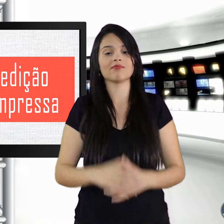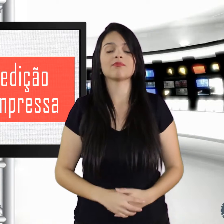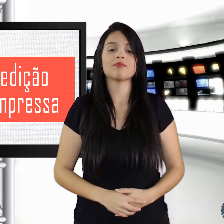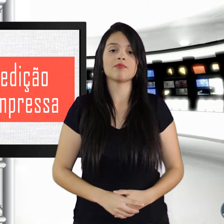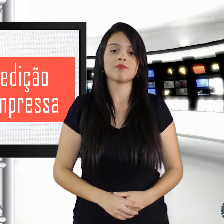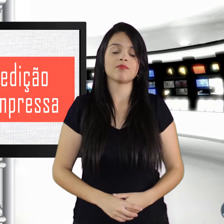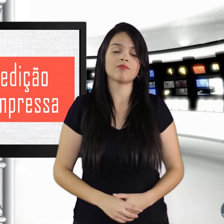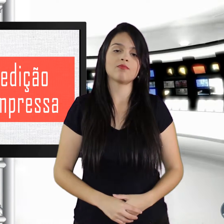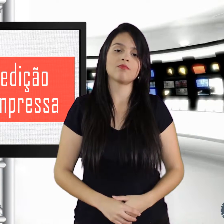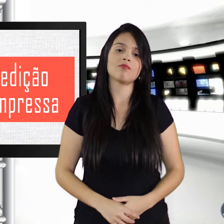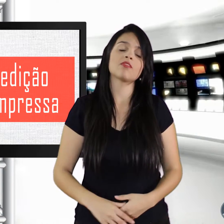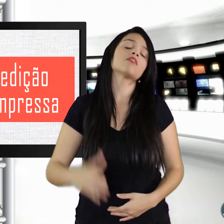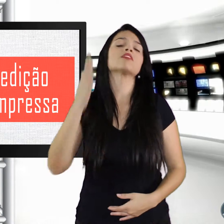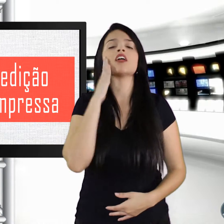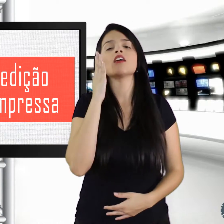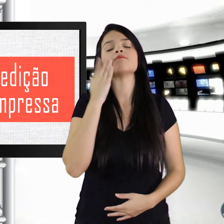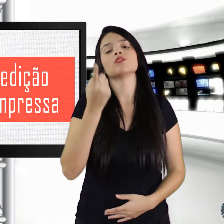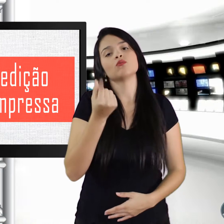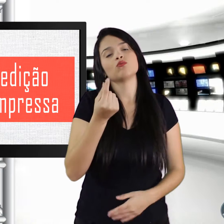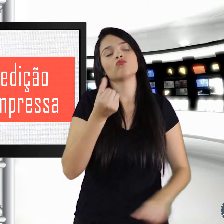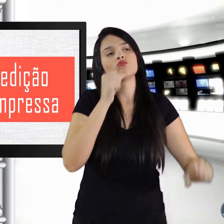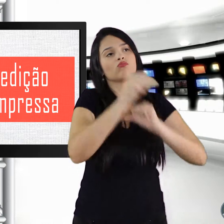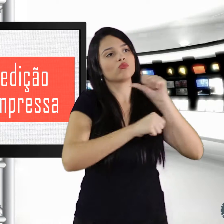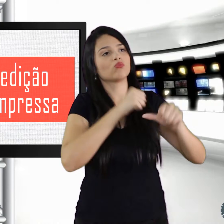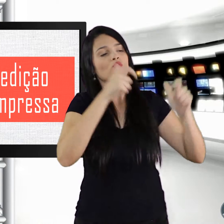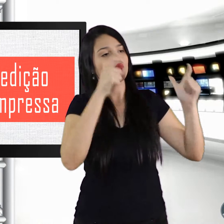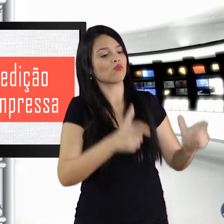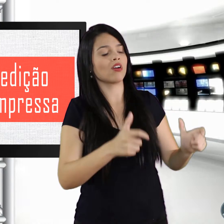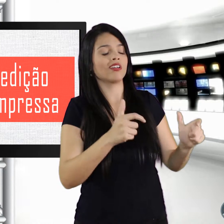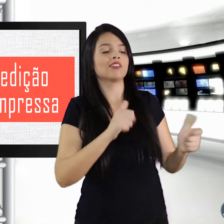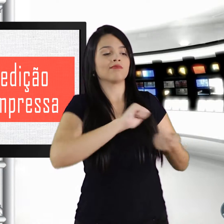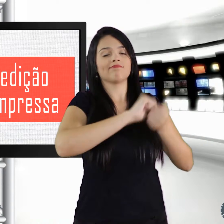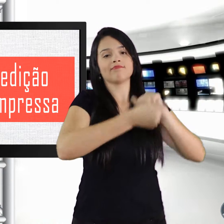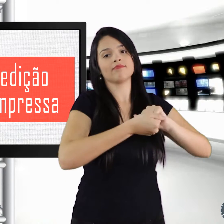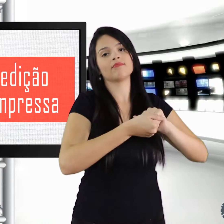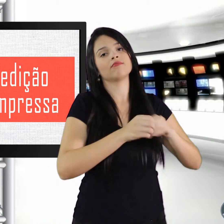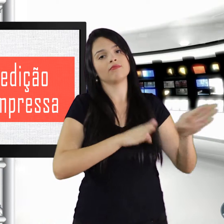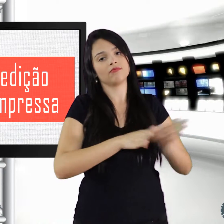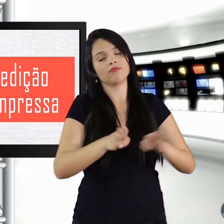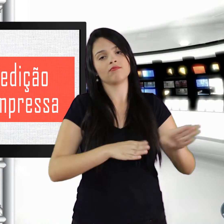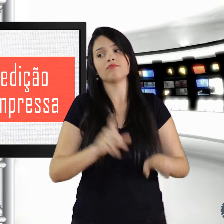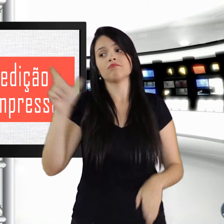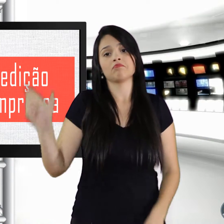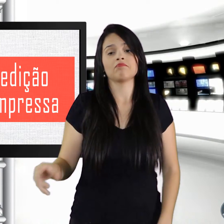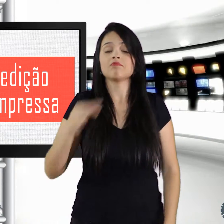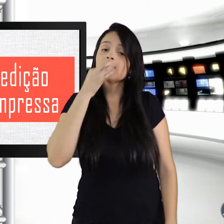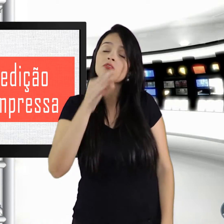Em relação aos custos para transformar um ambiente em um local totalmente acessível, segundo o engenheiro, depende do nível de